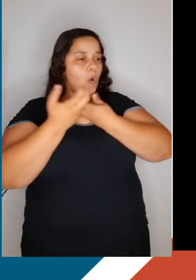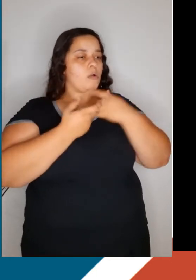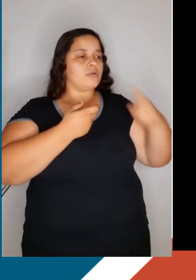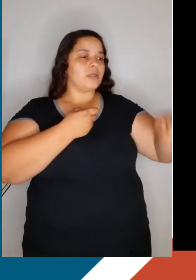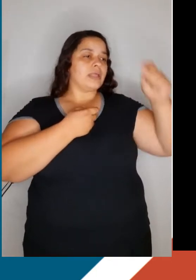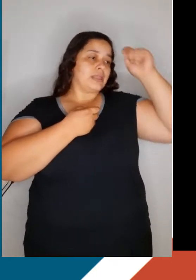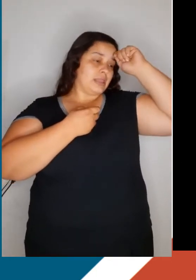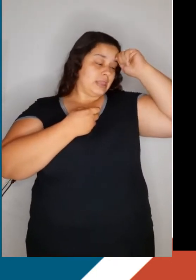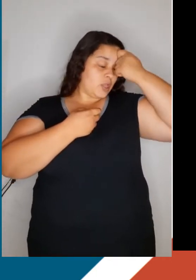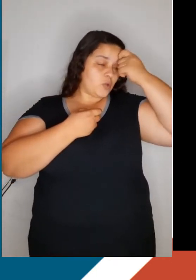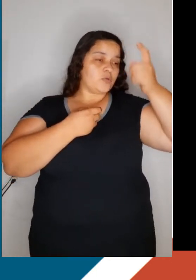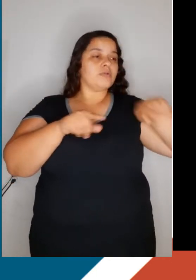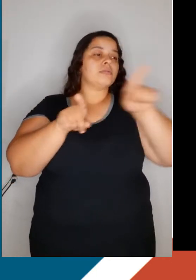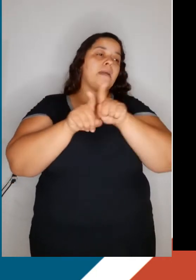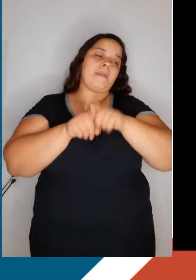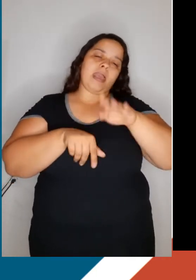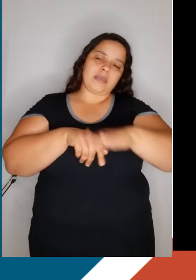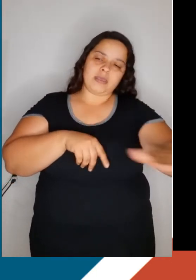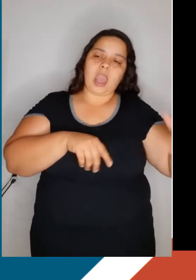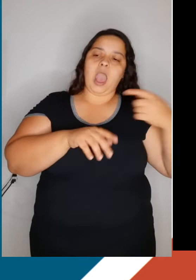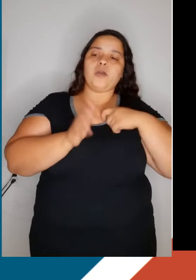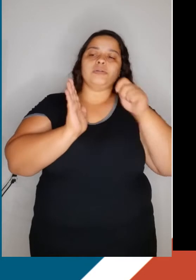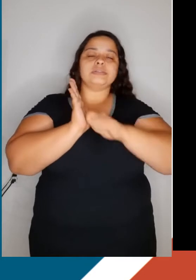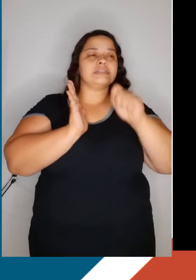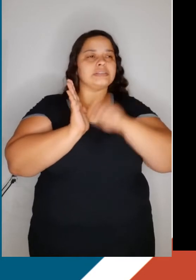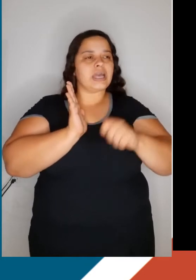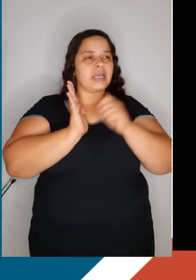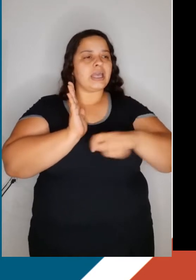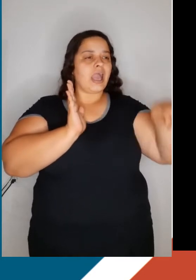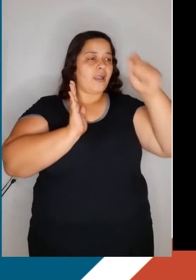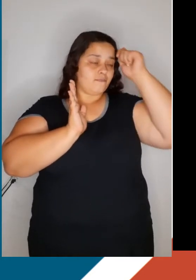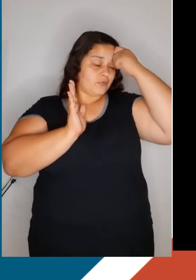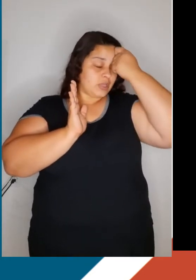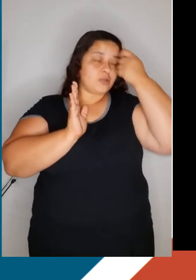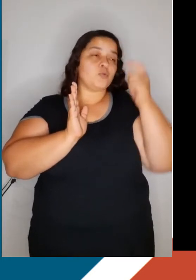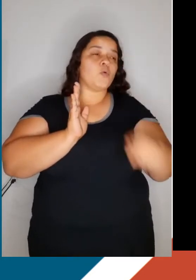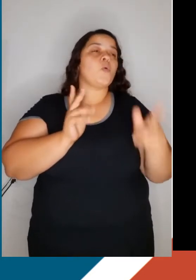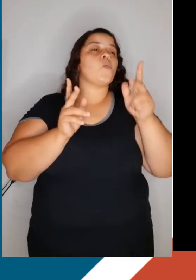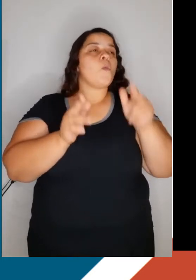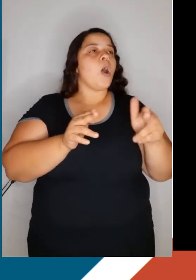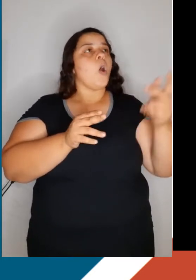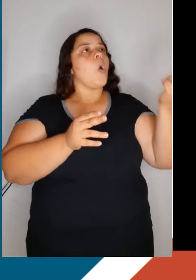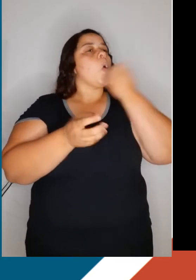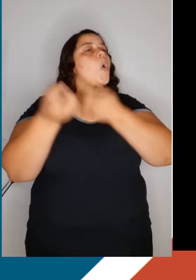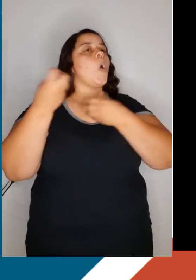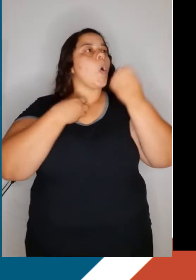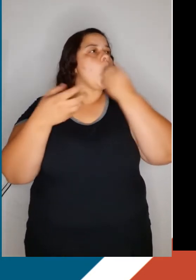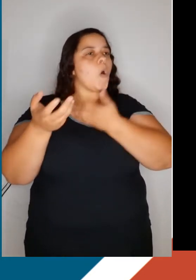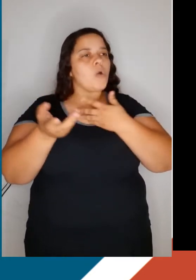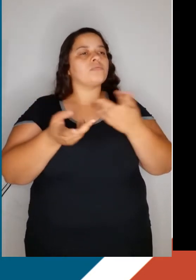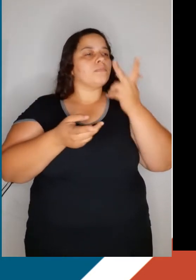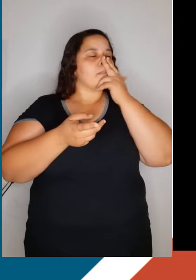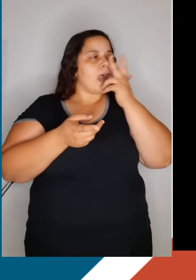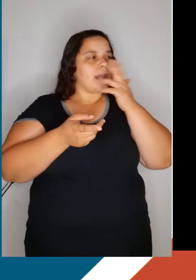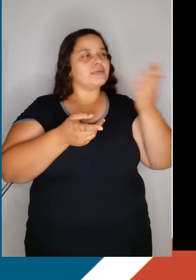felizmente estamos lá, etc. E desenhei os africanos de acordo com esses critérios, de puro espírito paternalista, que era o